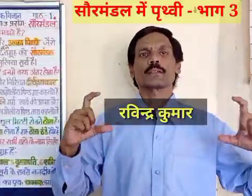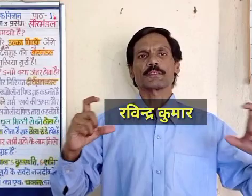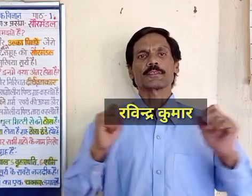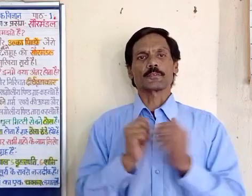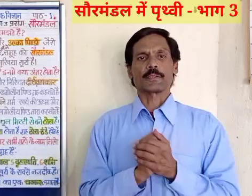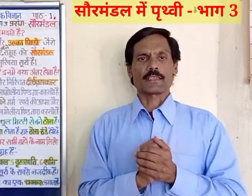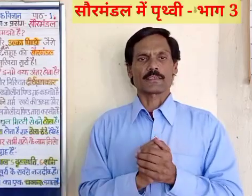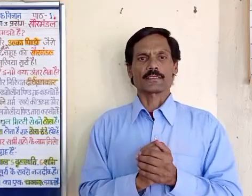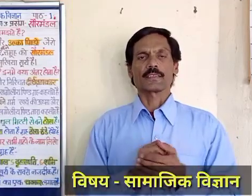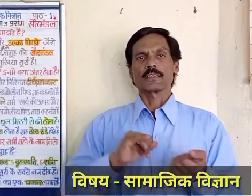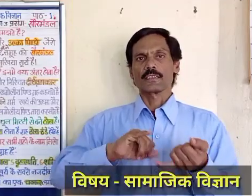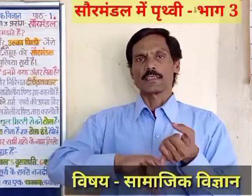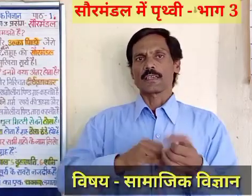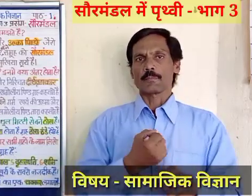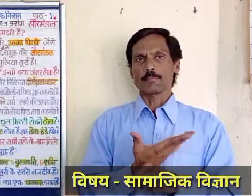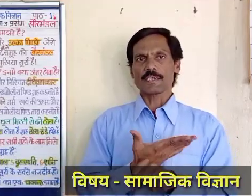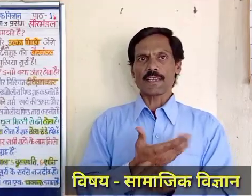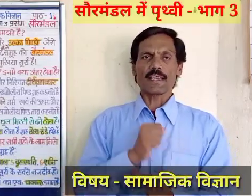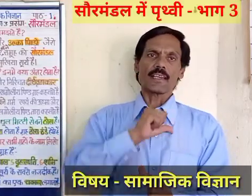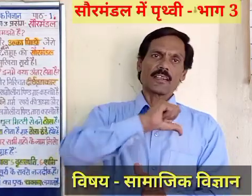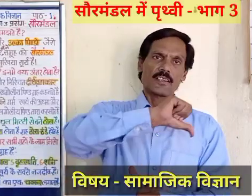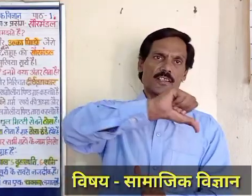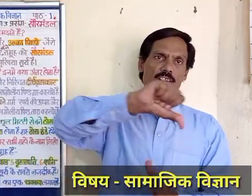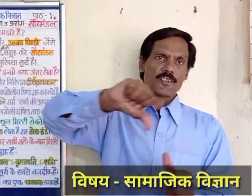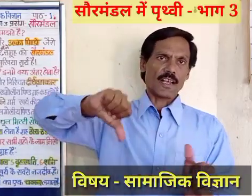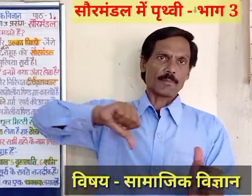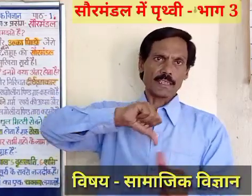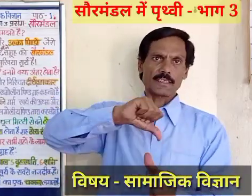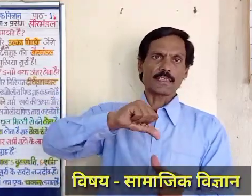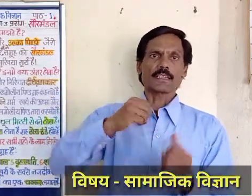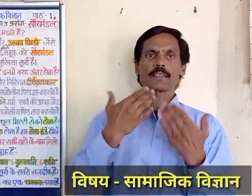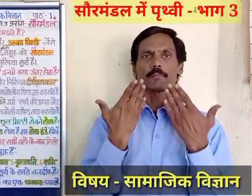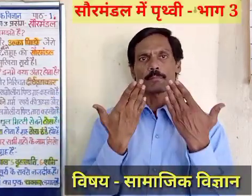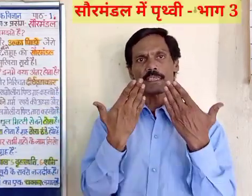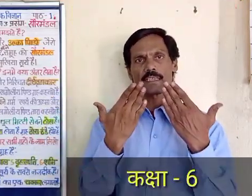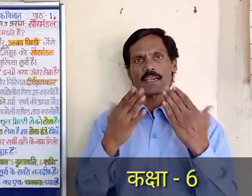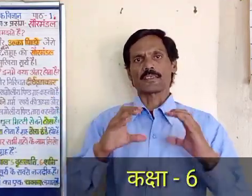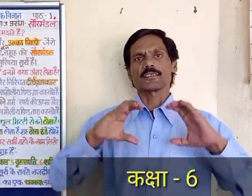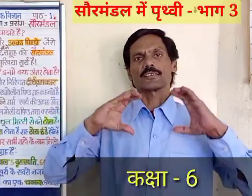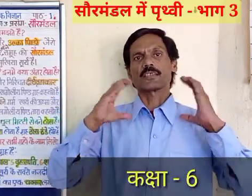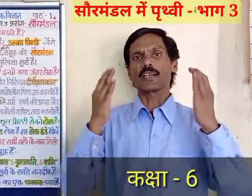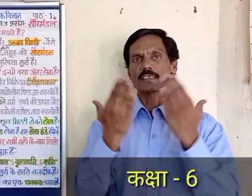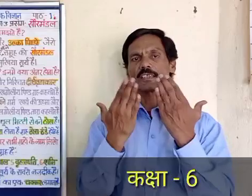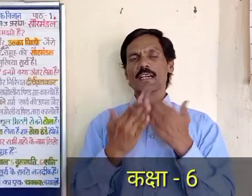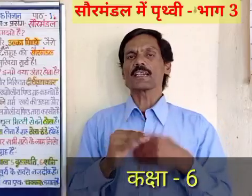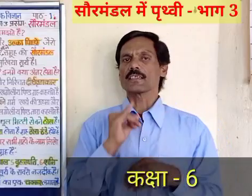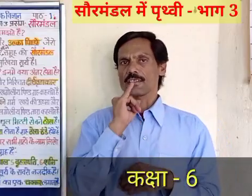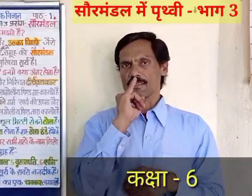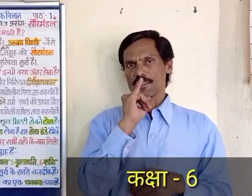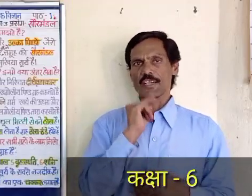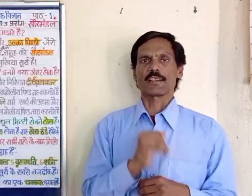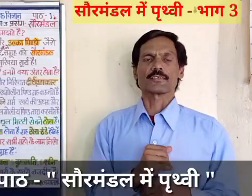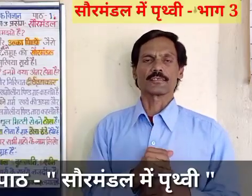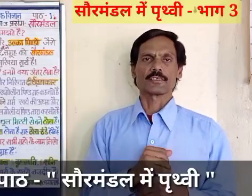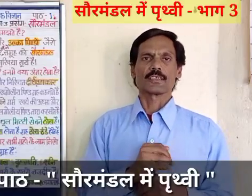रविंद्र कुमार। विषय सामाजिक विज्ञान, कक्षा 6।